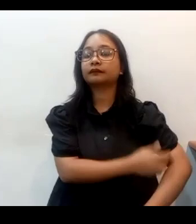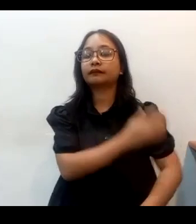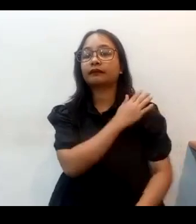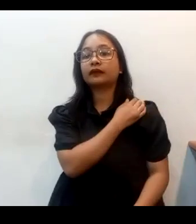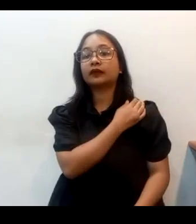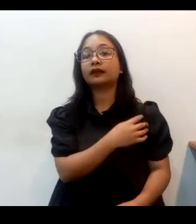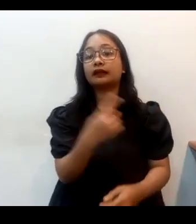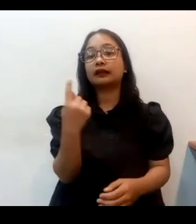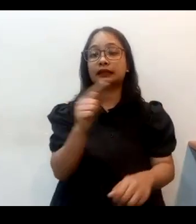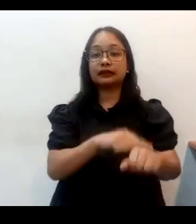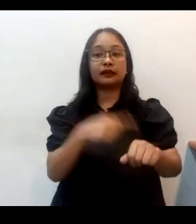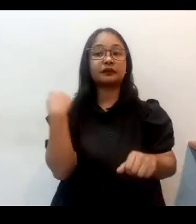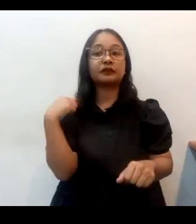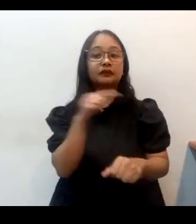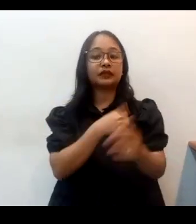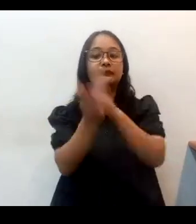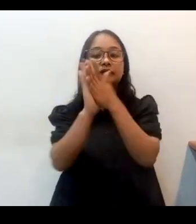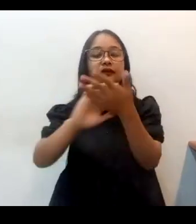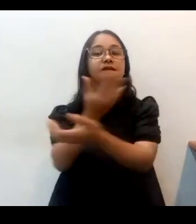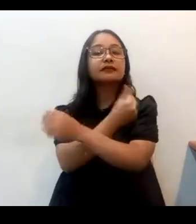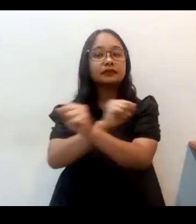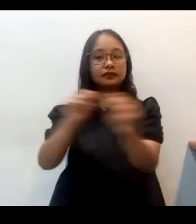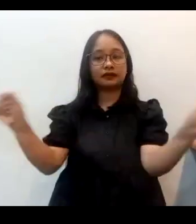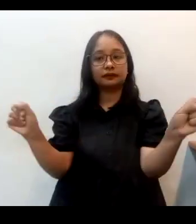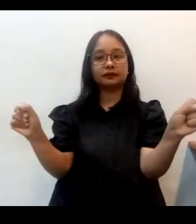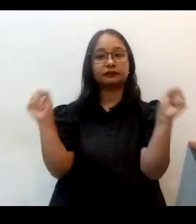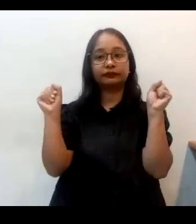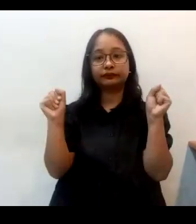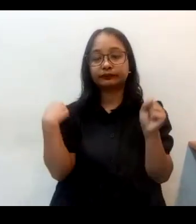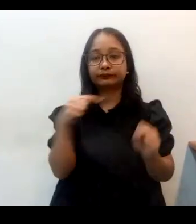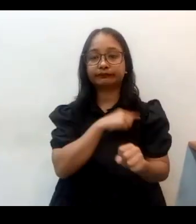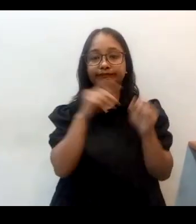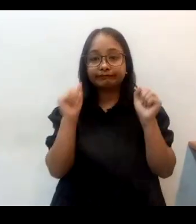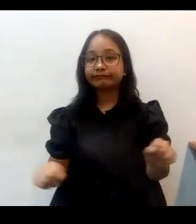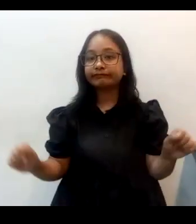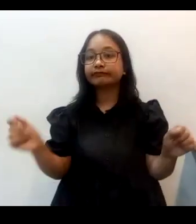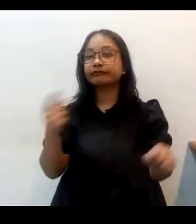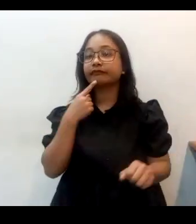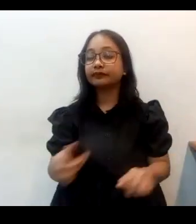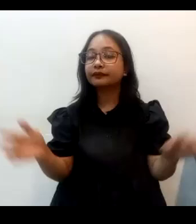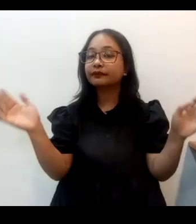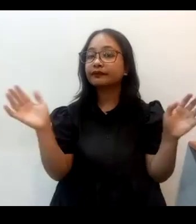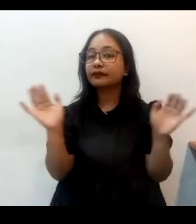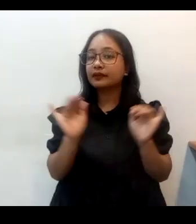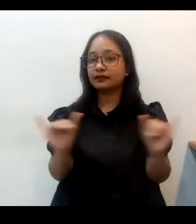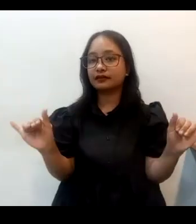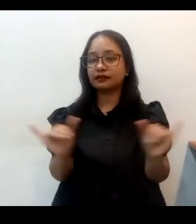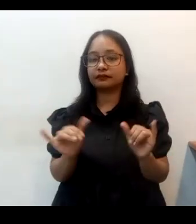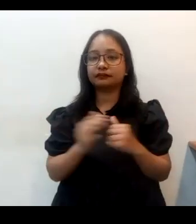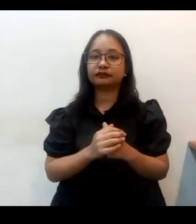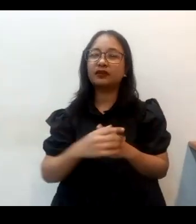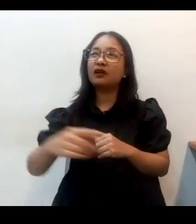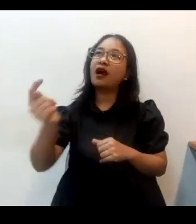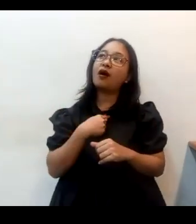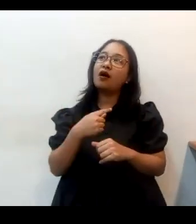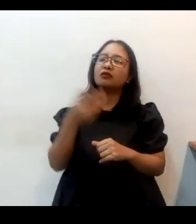we also said like this. Kaya diba, nung tayo po'y naligtas, sinabi rin natin yung mga bagay na to. I don't know all the Bible.